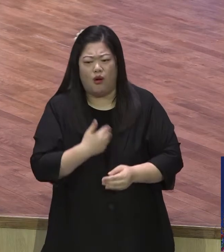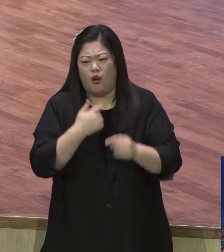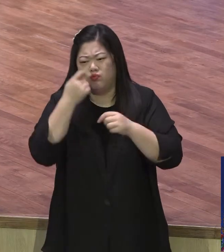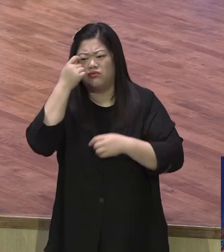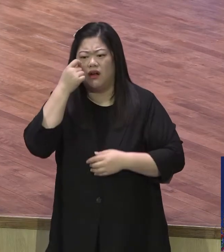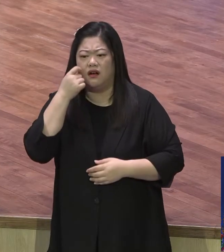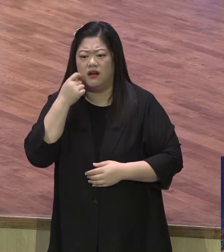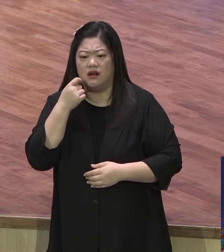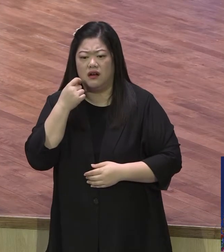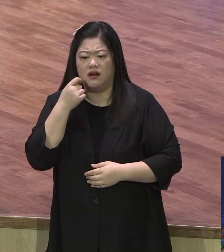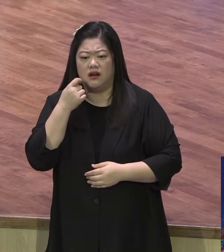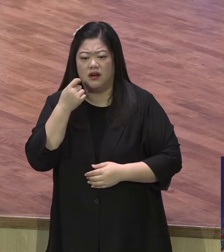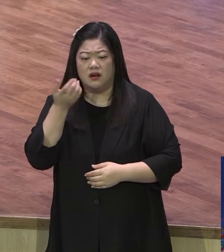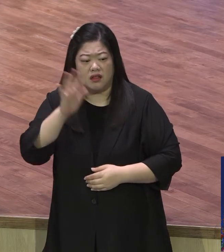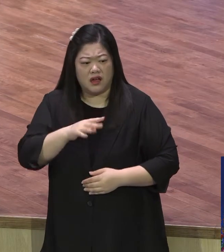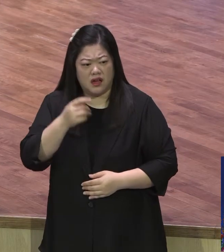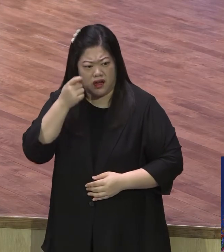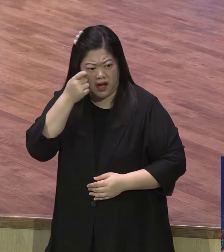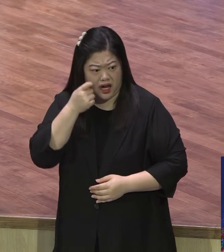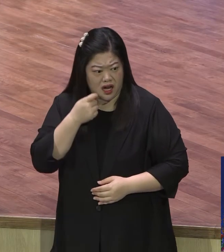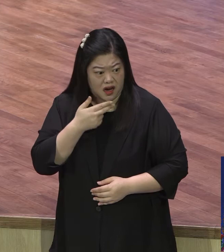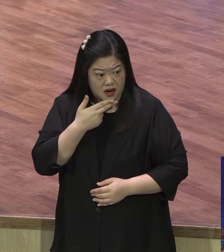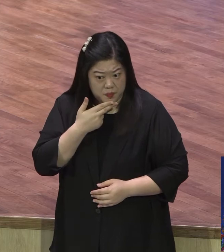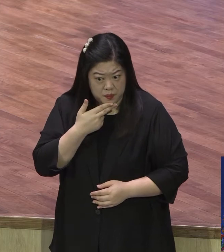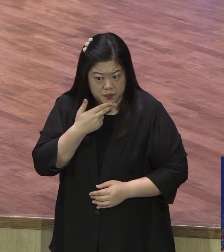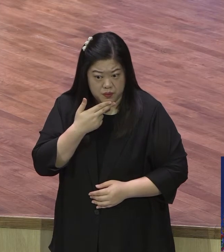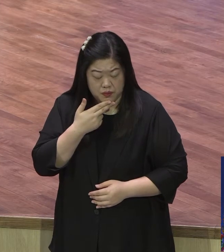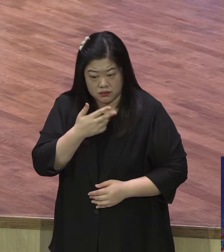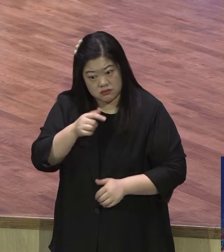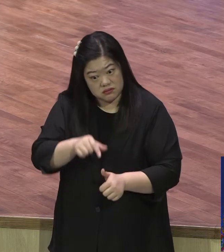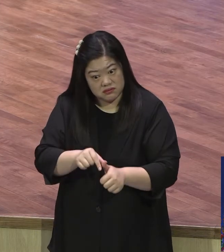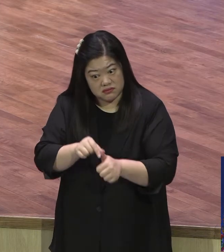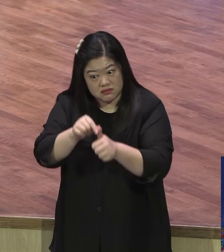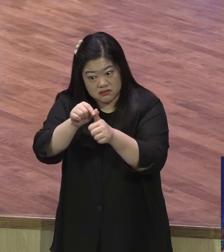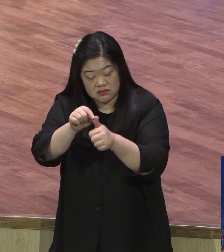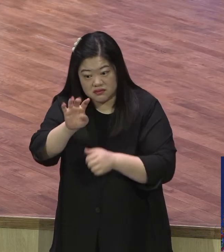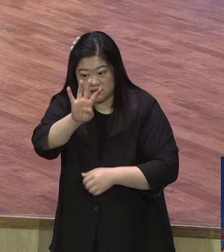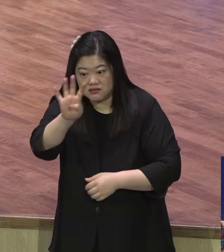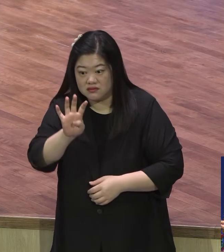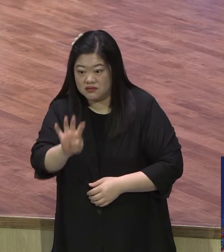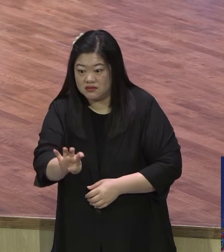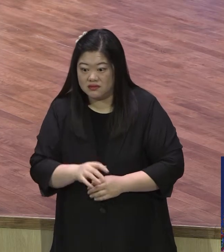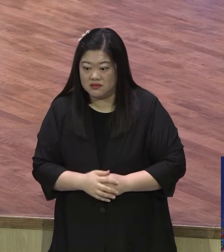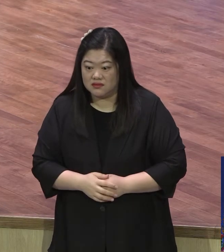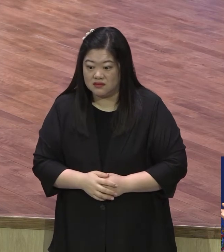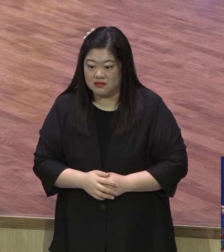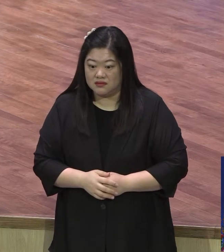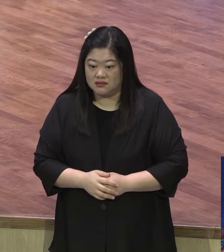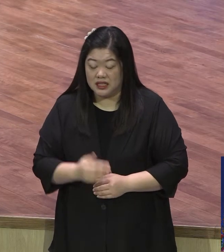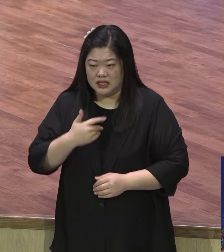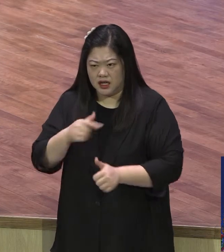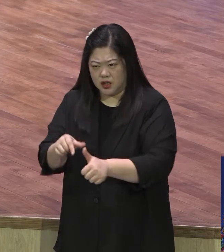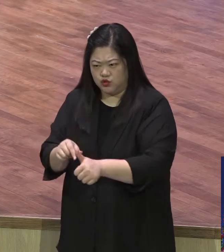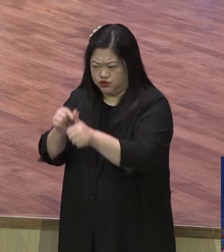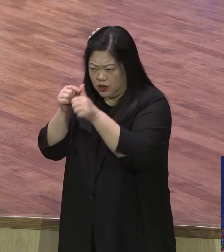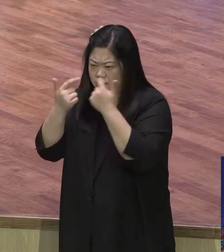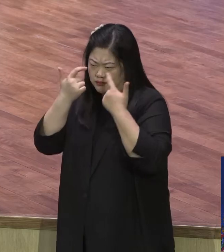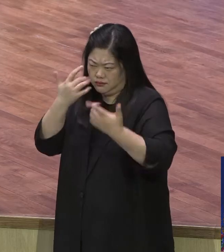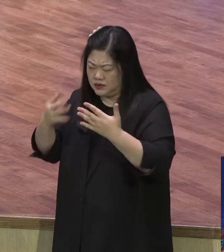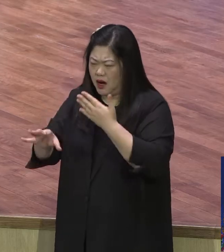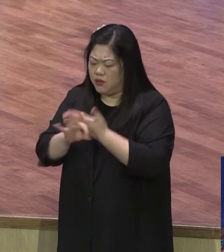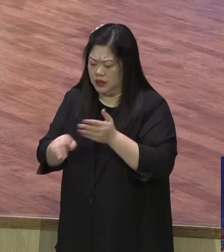그런데 그게 없다. 그냥 구원못받은 사람이에요. 본인이 구원을 못 받았기 때문에 뭐 안 믿는 놈이나 믿는 놈이나 니나